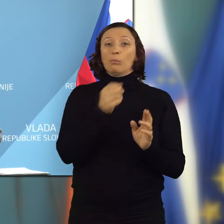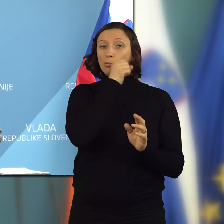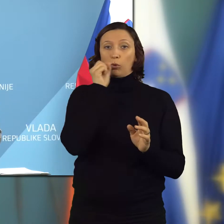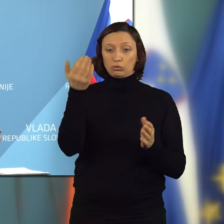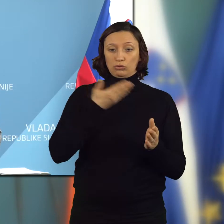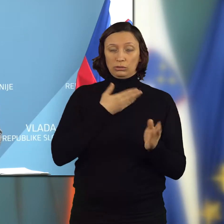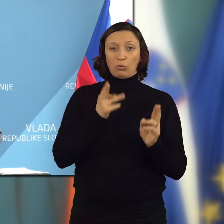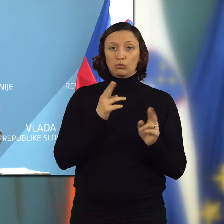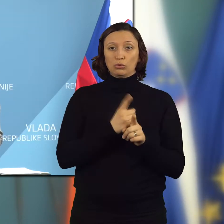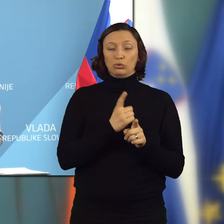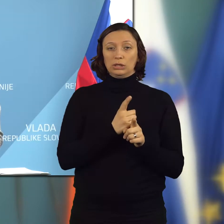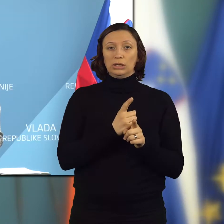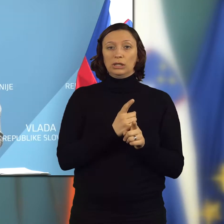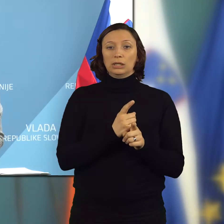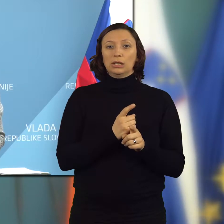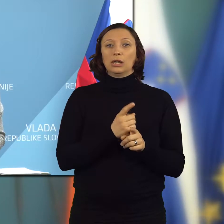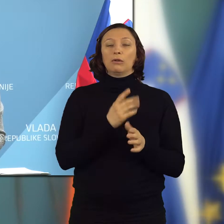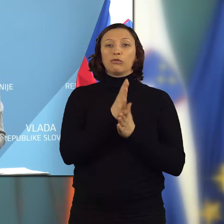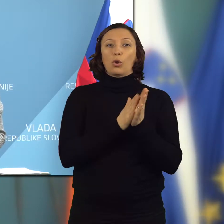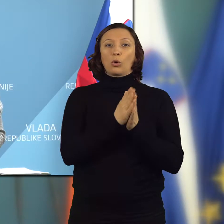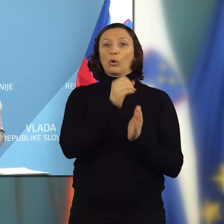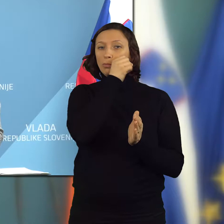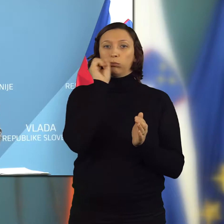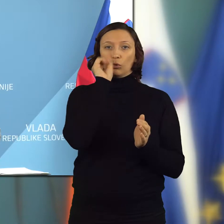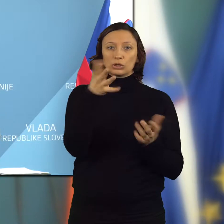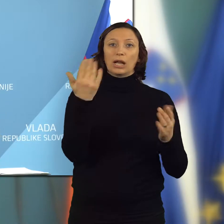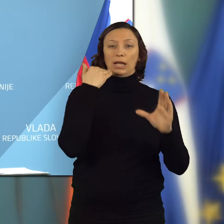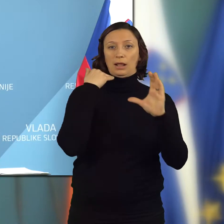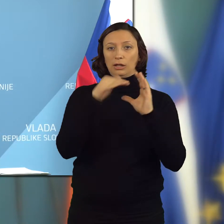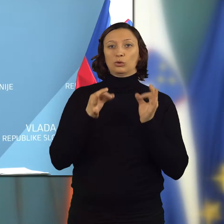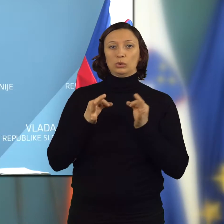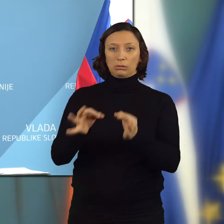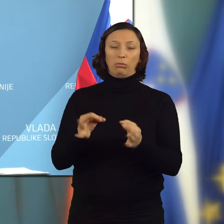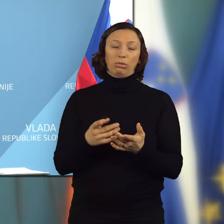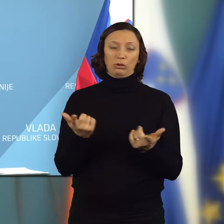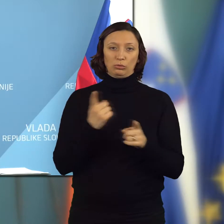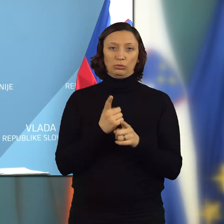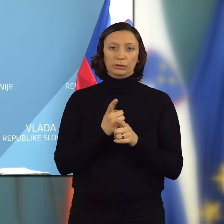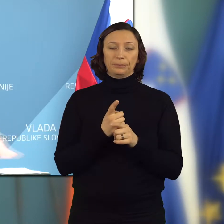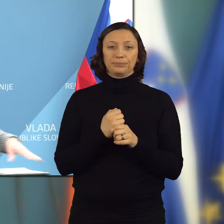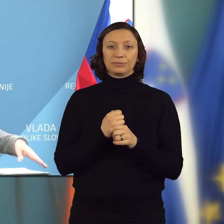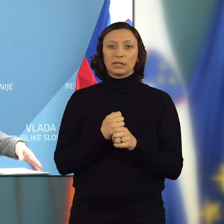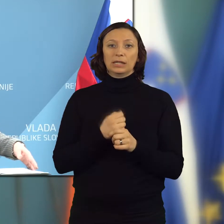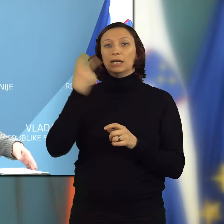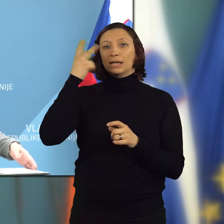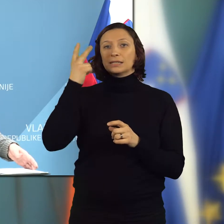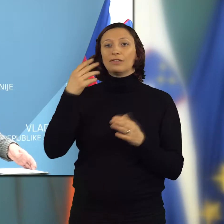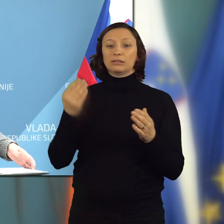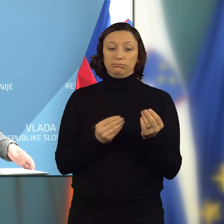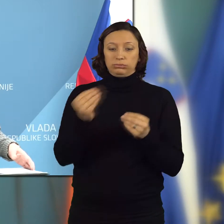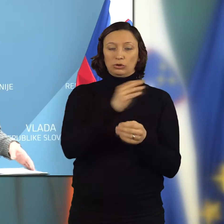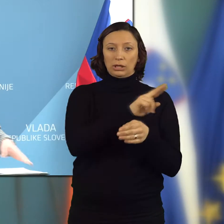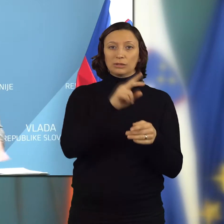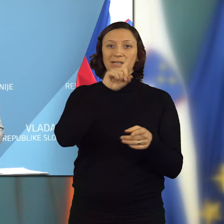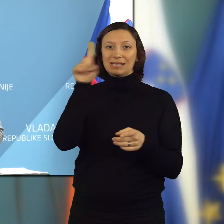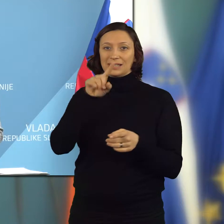po pošti, na novo se tako določa možnost oddaje vloge po pošti ali preko elektronske poti. Seveda z